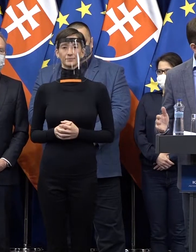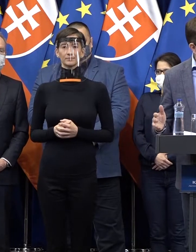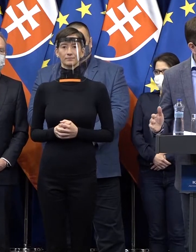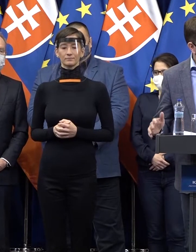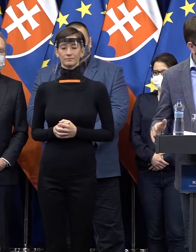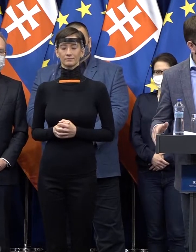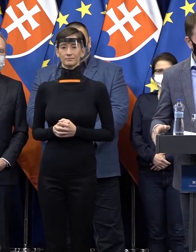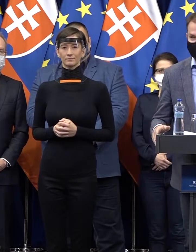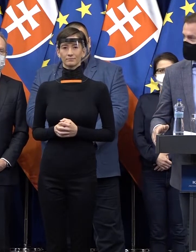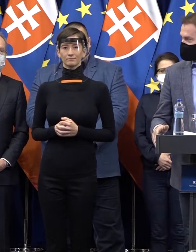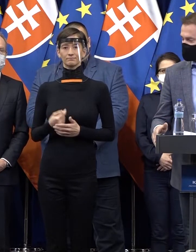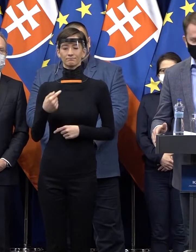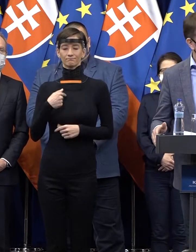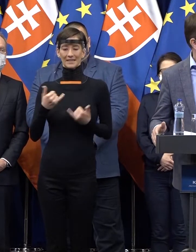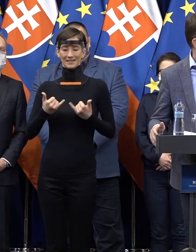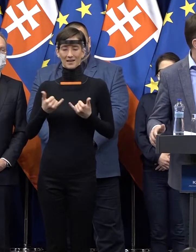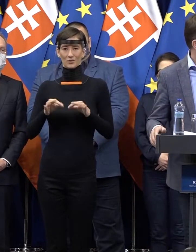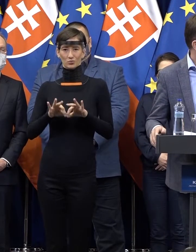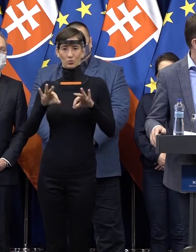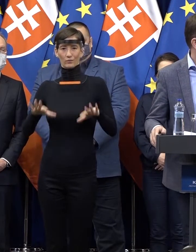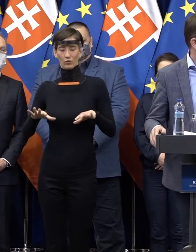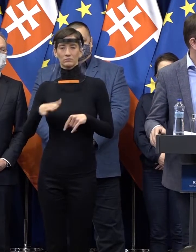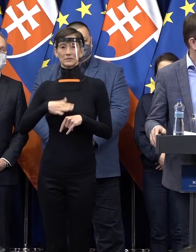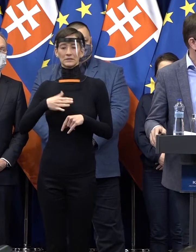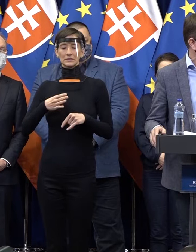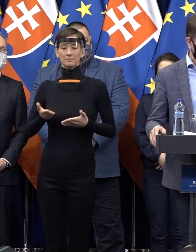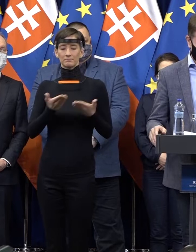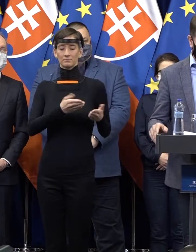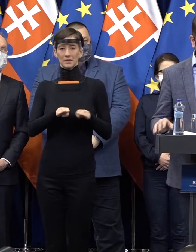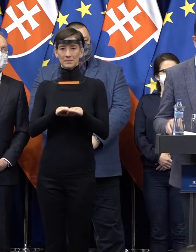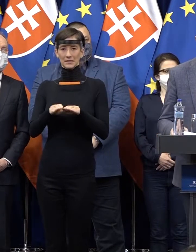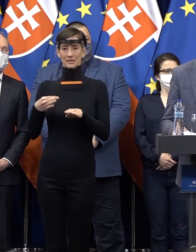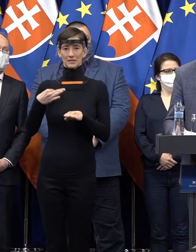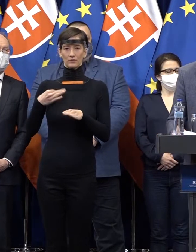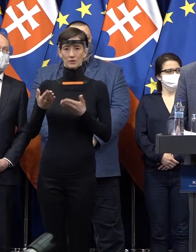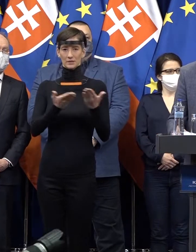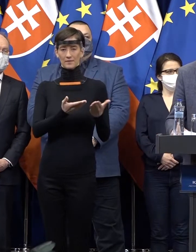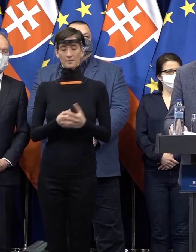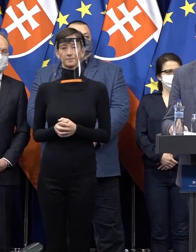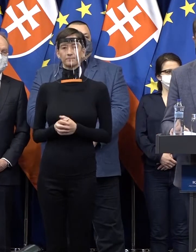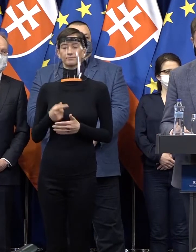Ja by som svoje slovo hneď na úvod odovzdal pánovi ministrovi zdravotníctva. Ďakujem veľmi pekne.